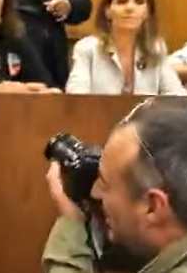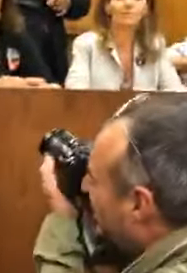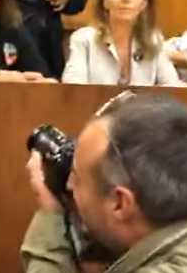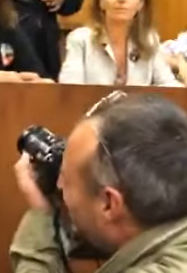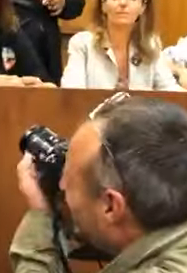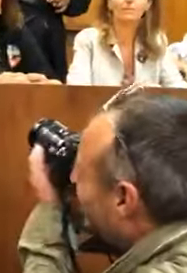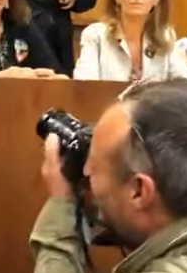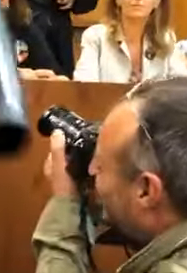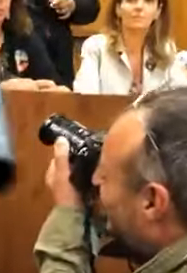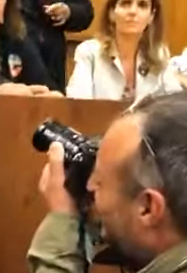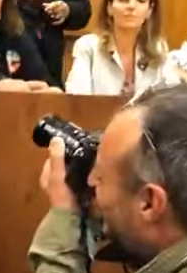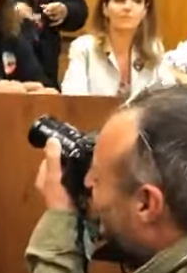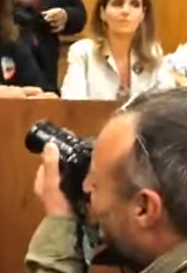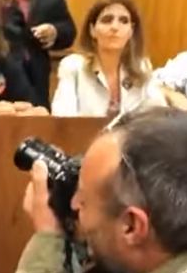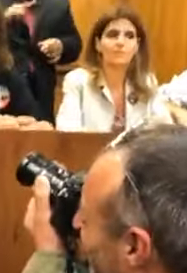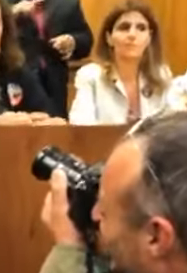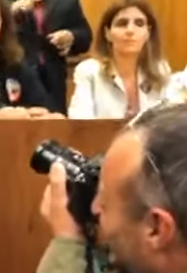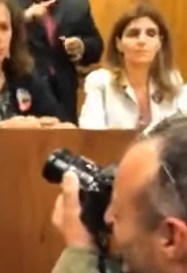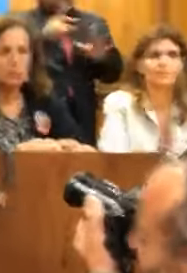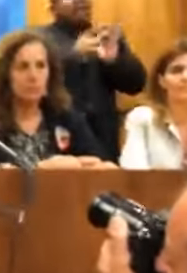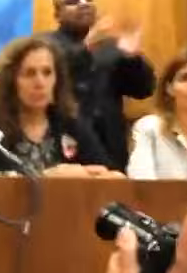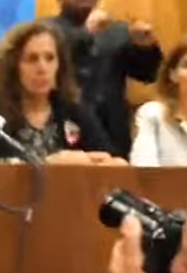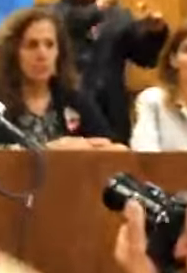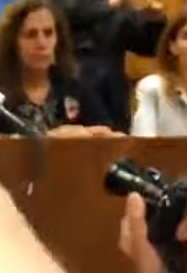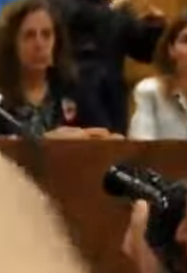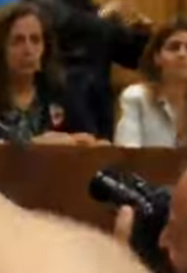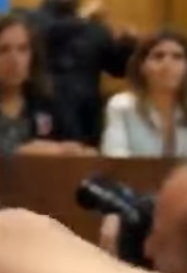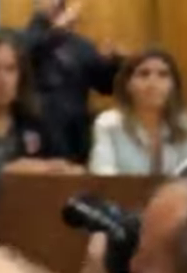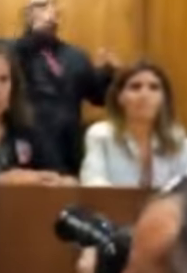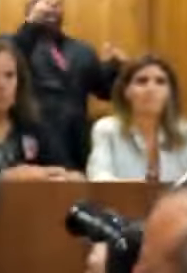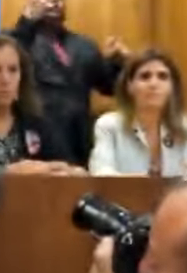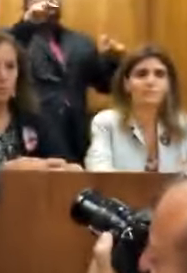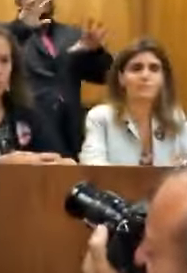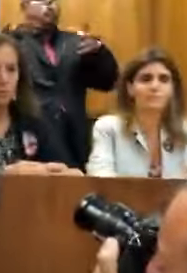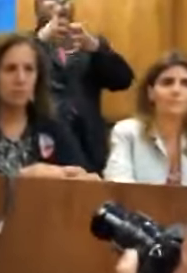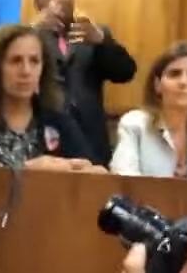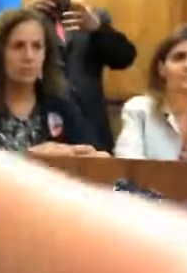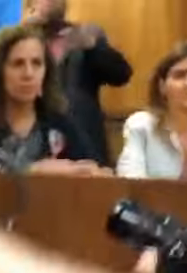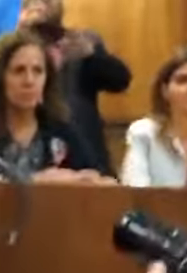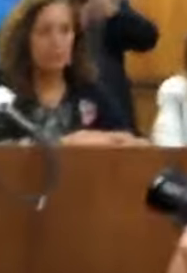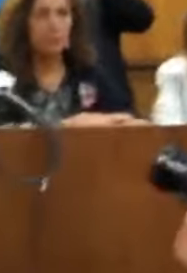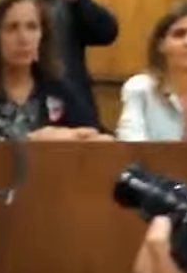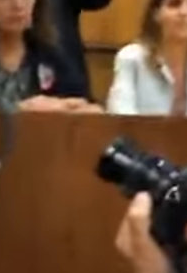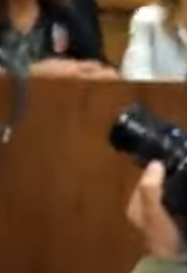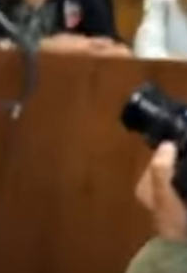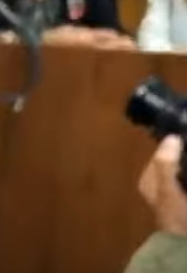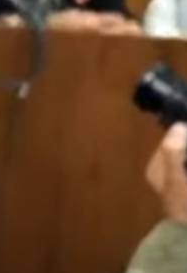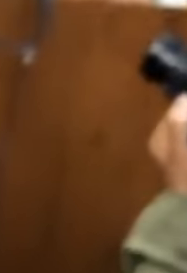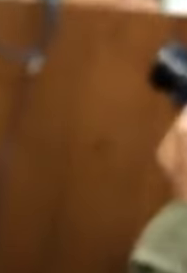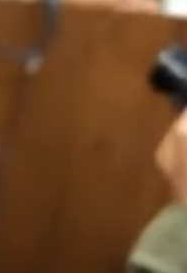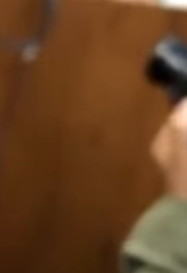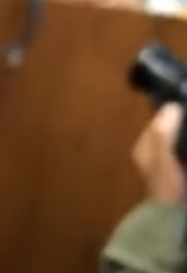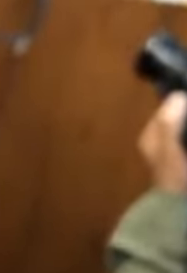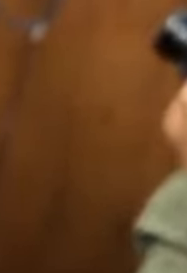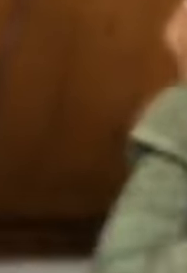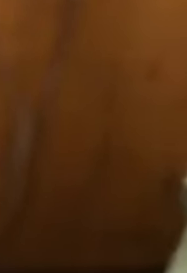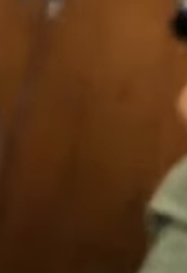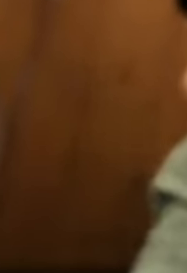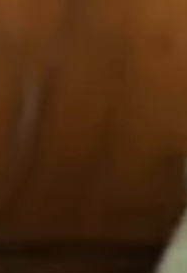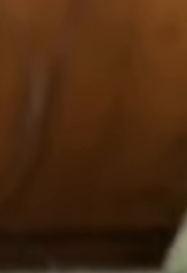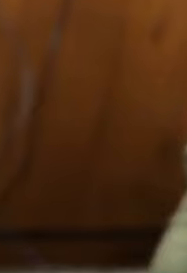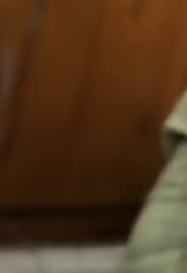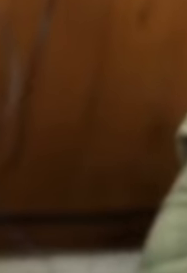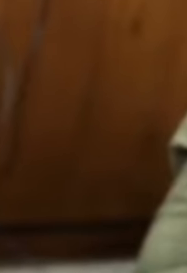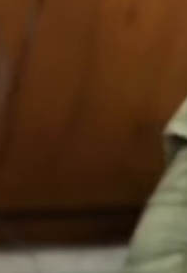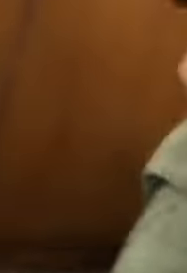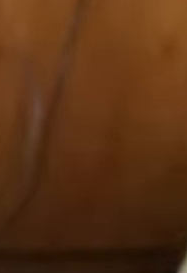apesar de ter tido alta médica. O que a sua campanha pode fazer nesses últimos 10 dias para reverter justamente essa diferença, independente de serem 8 ou